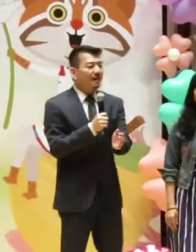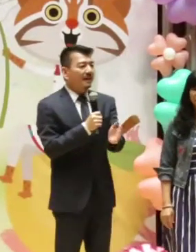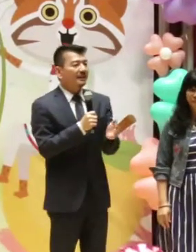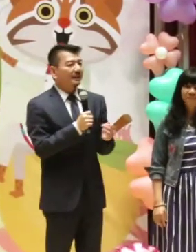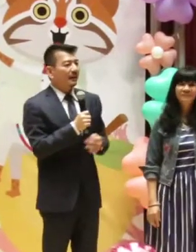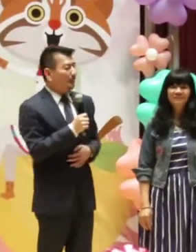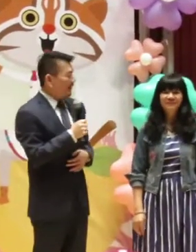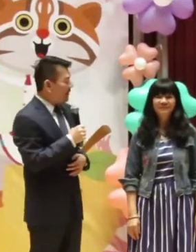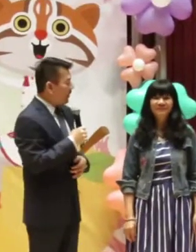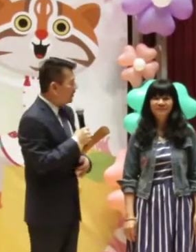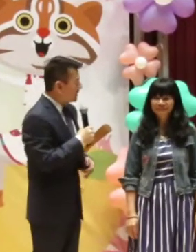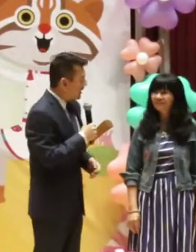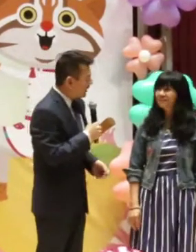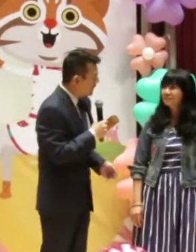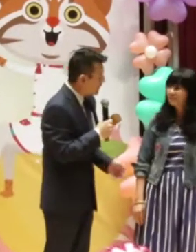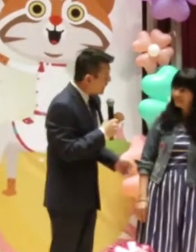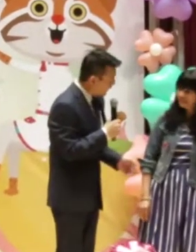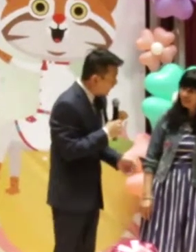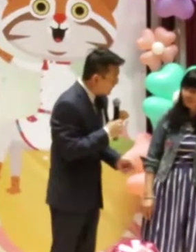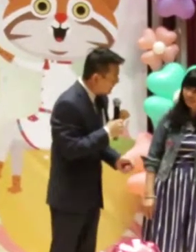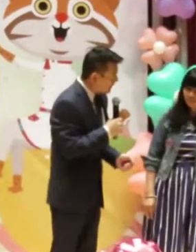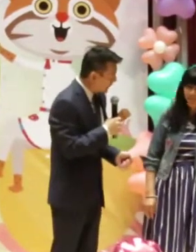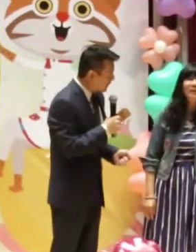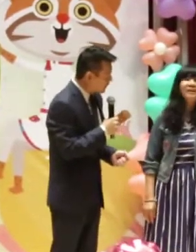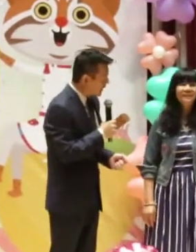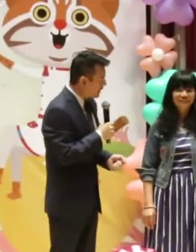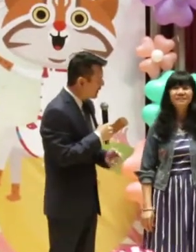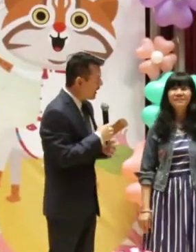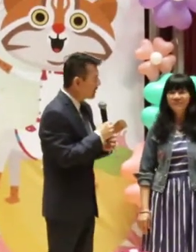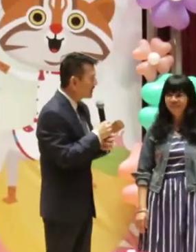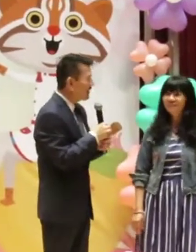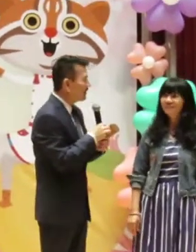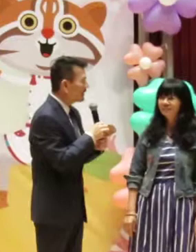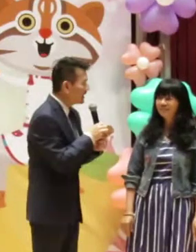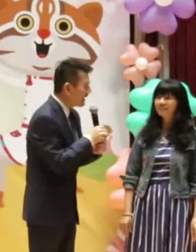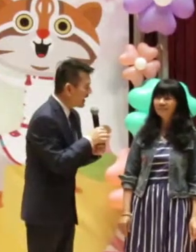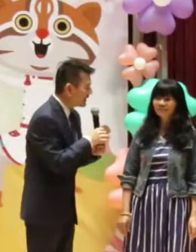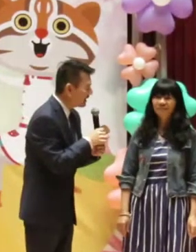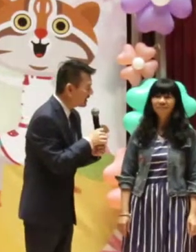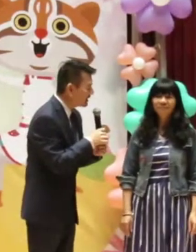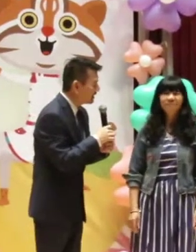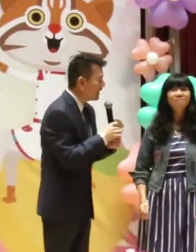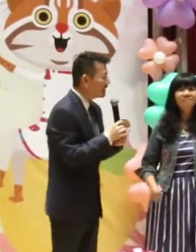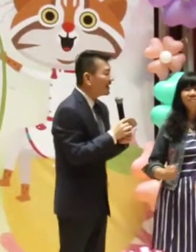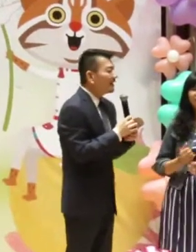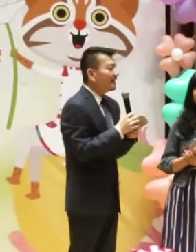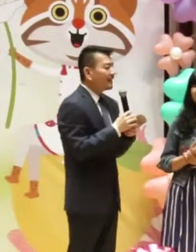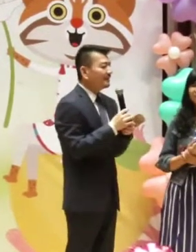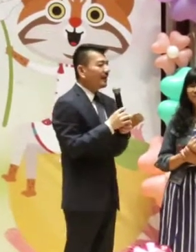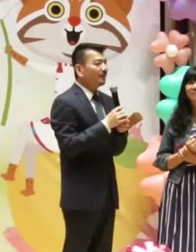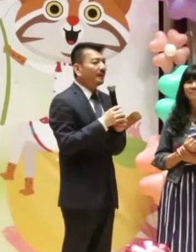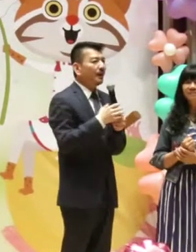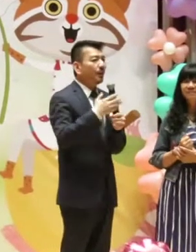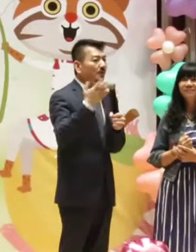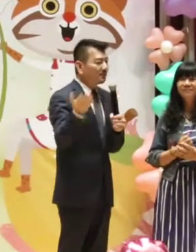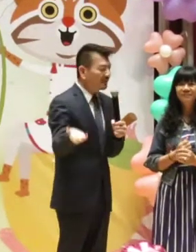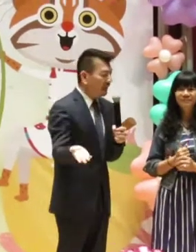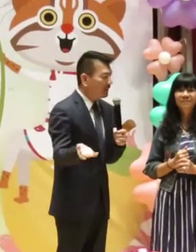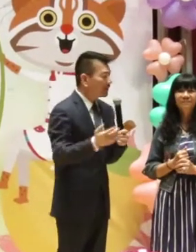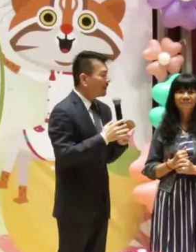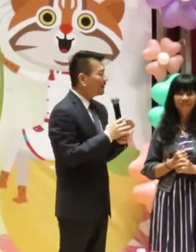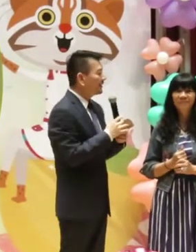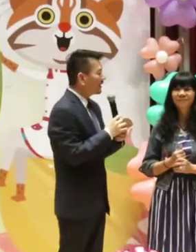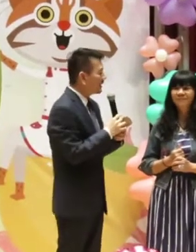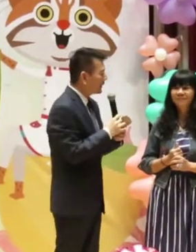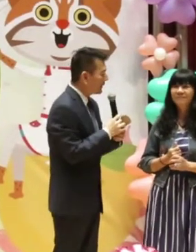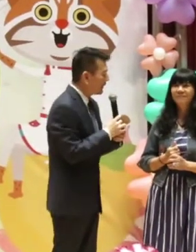多方面的一个语言，包括我们今天有一个课语的教学，对不对？老师，你要不要先跟大家讲一下，今天要让在我们的活动之